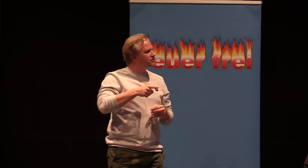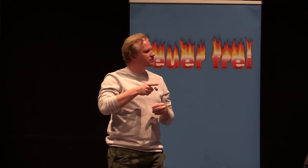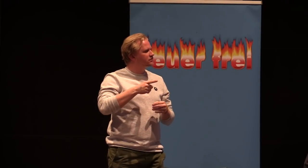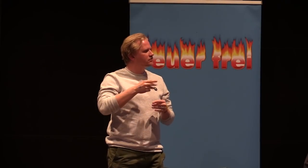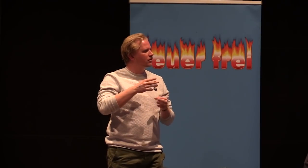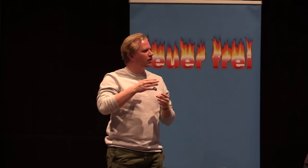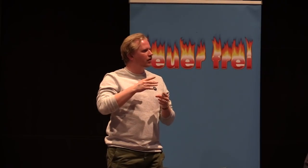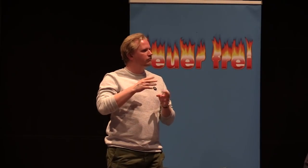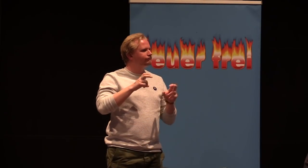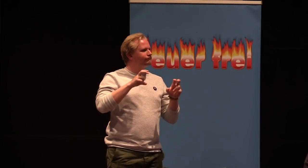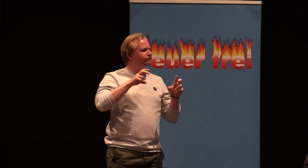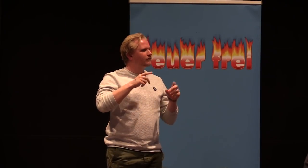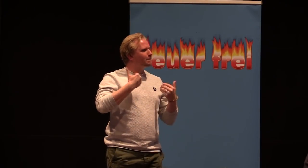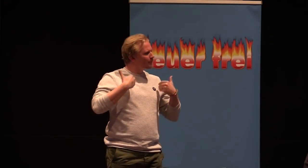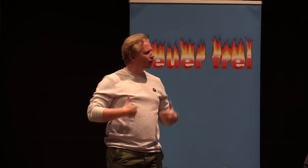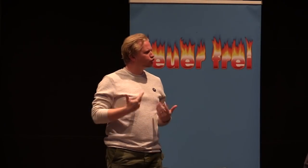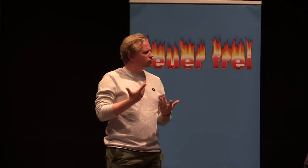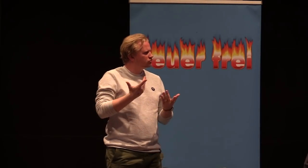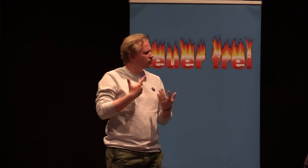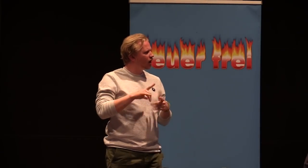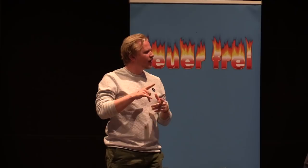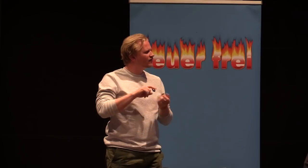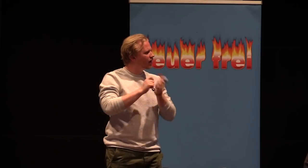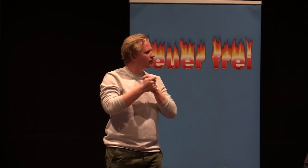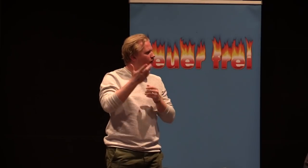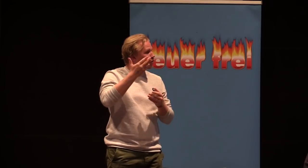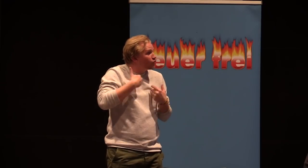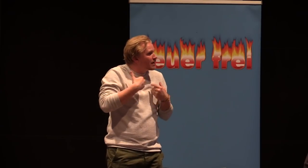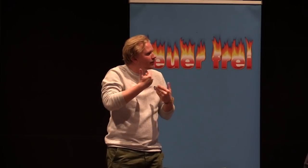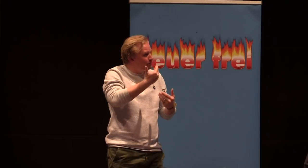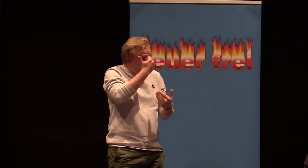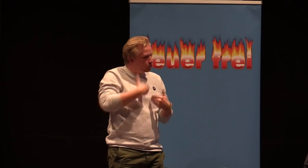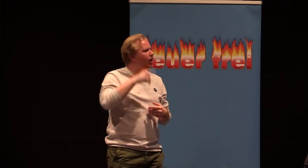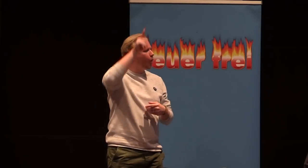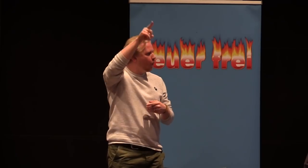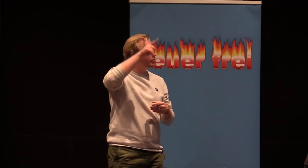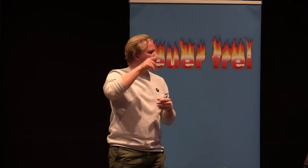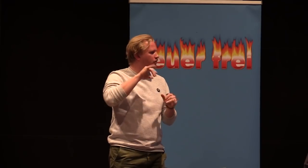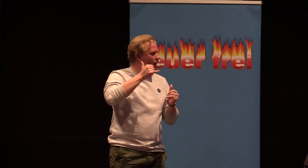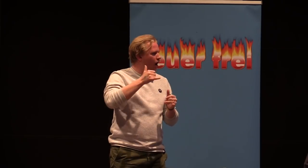die beiden Verbände würden fusionieren, ich würde mich fragen, was habe ich davon? Genauso natürlich, wenn ich jetzt Mitglied der Deutschen Gehörlosenjugend wäre,